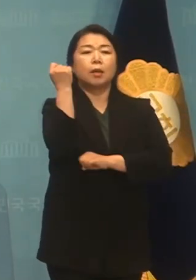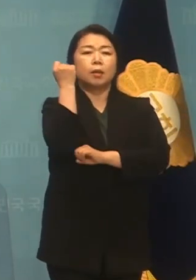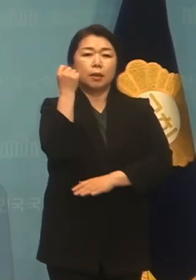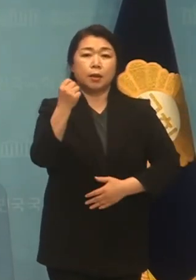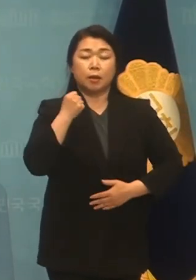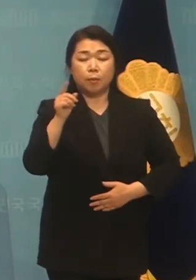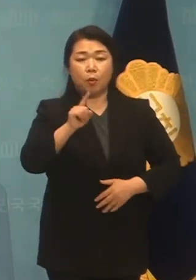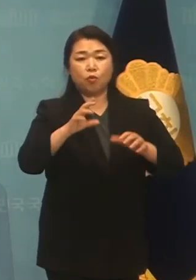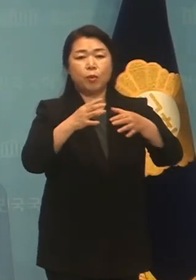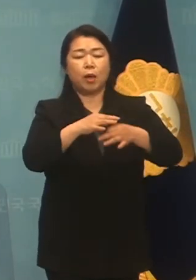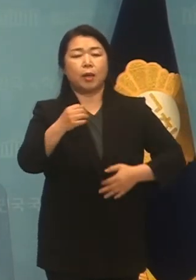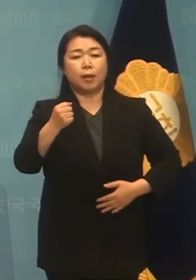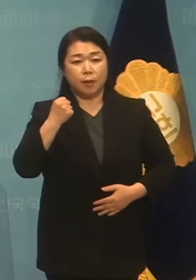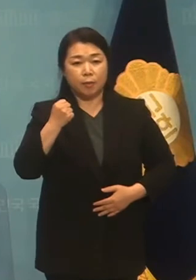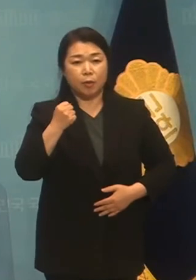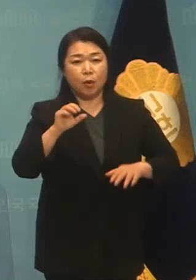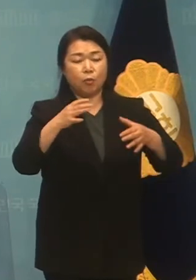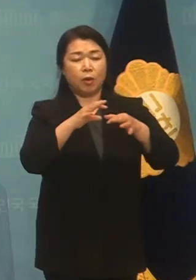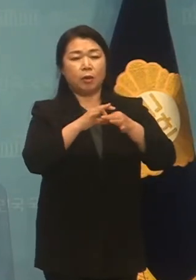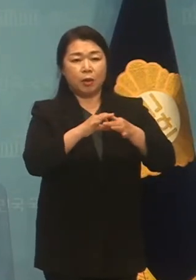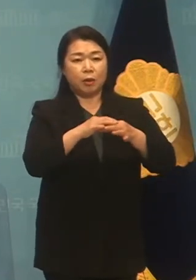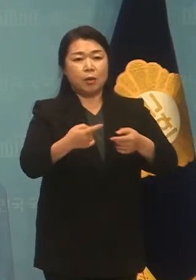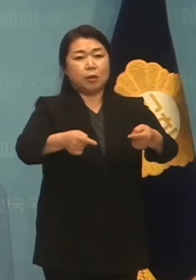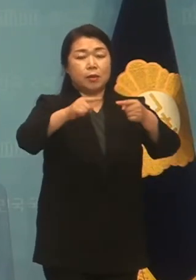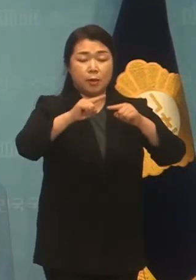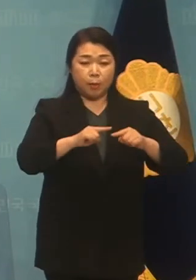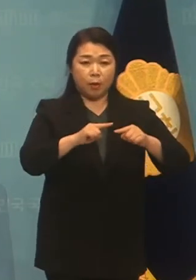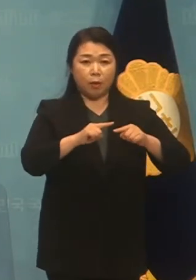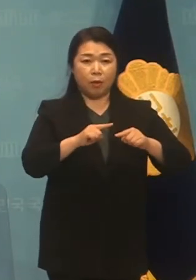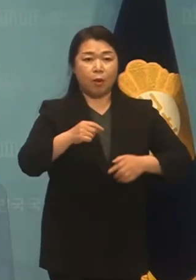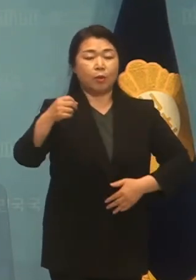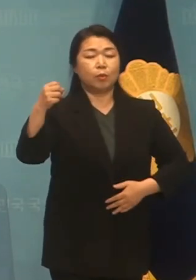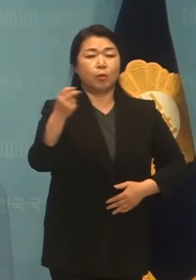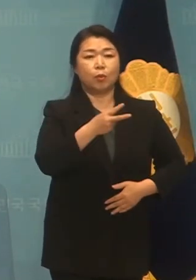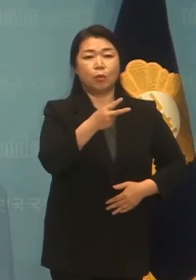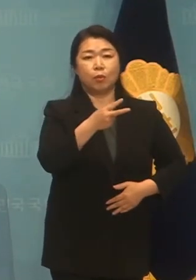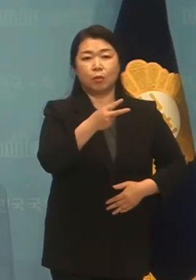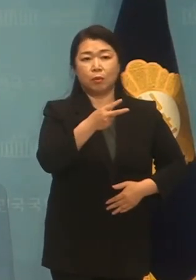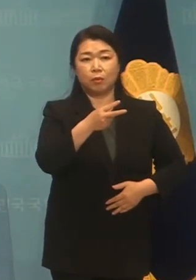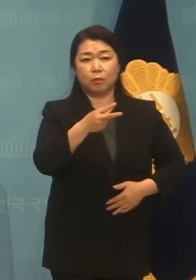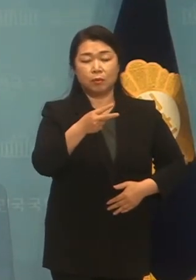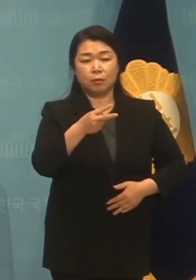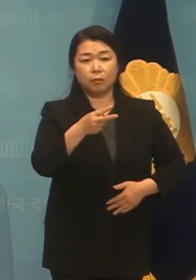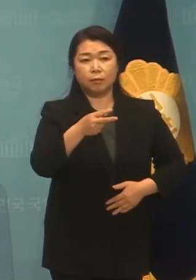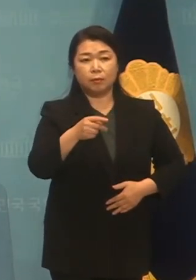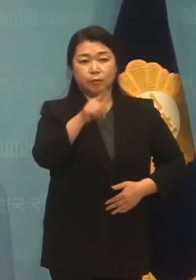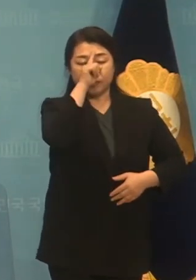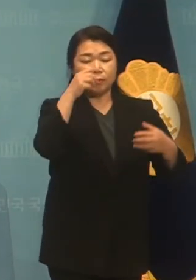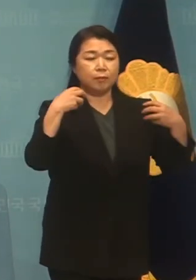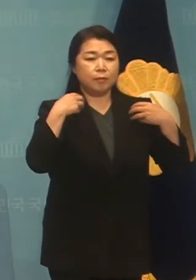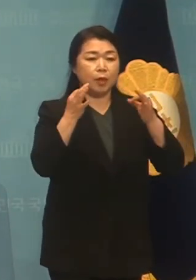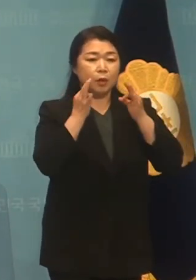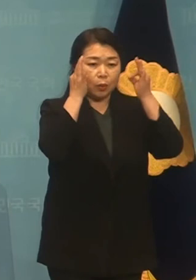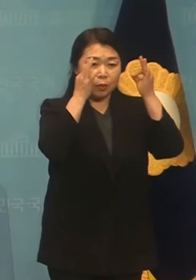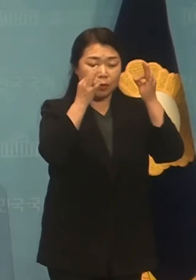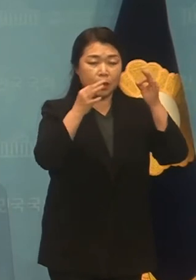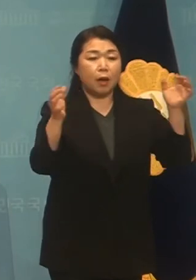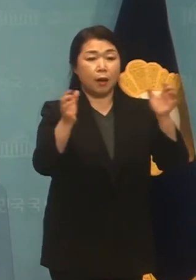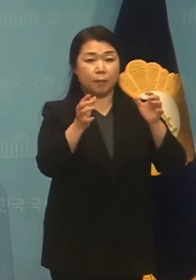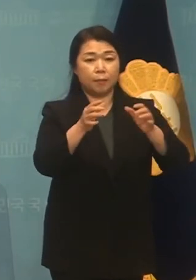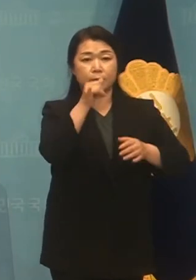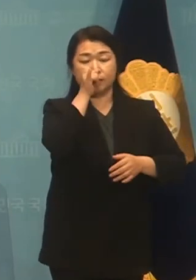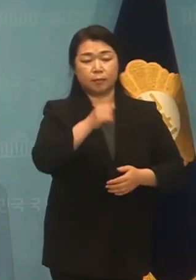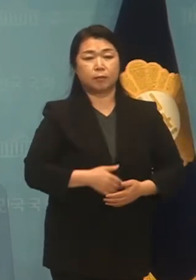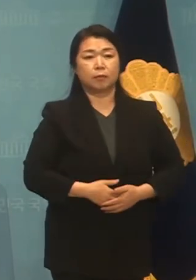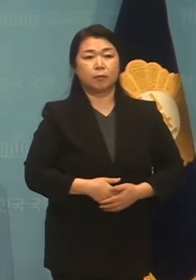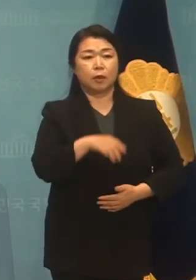국민의 힘과 국민의 참여와 그리고 정부의 노력이 필요합니다.